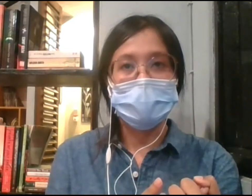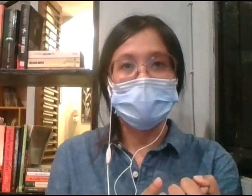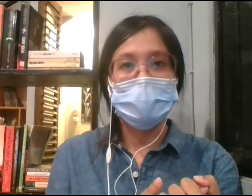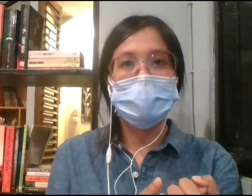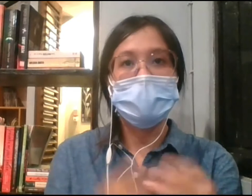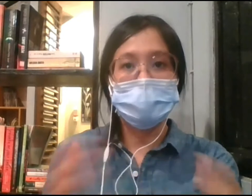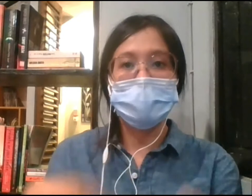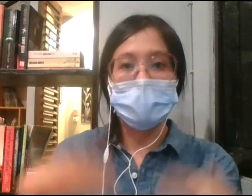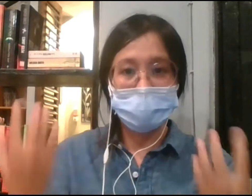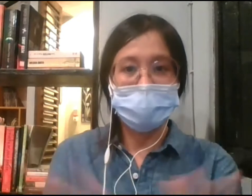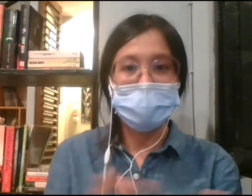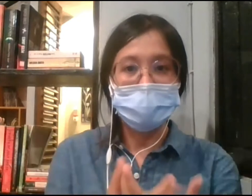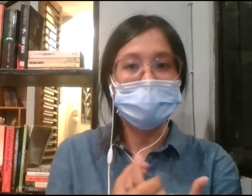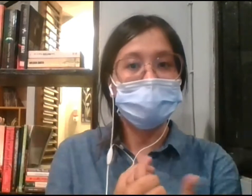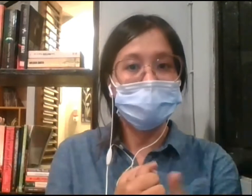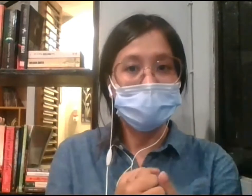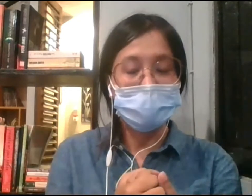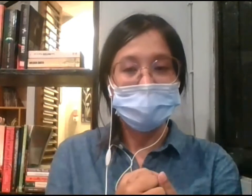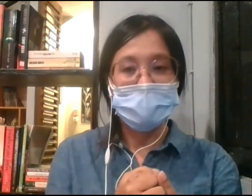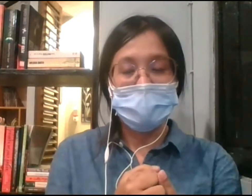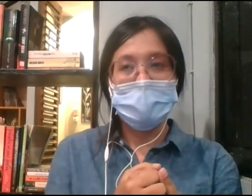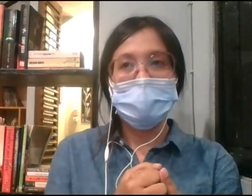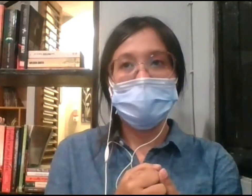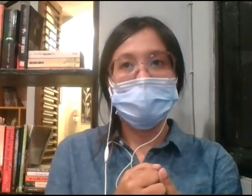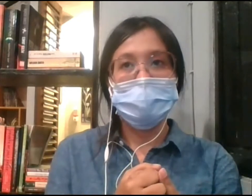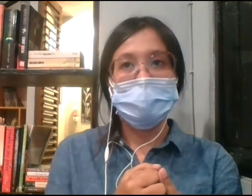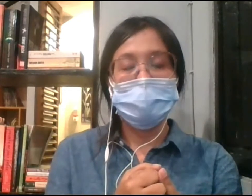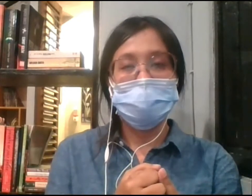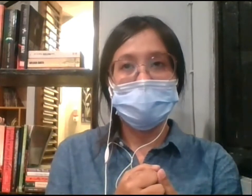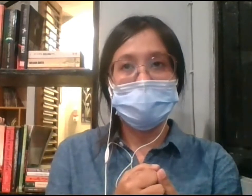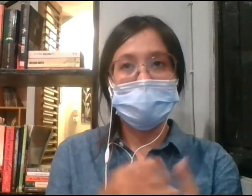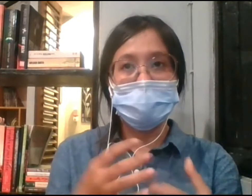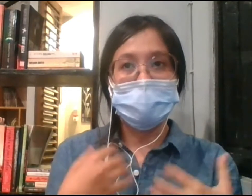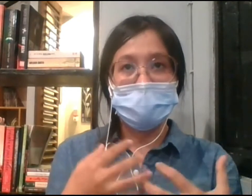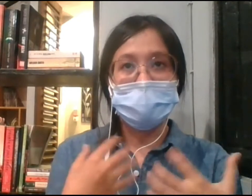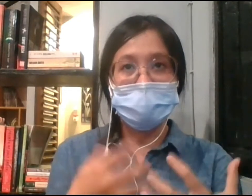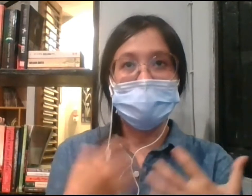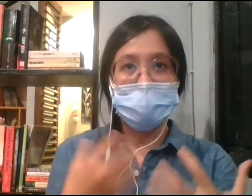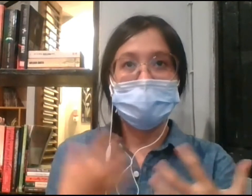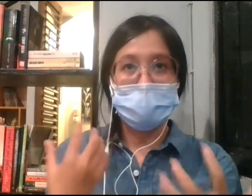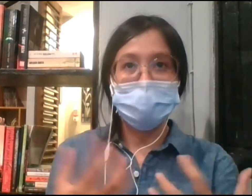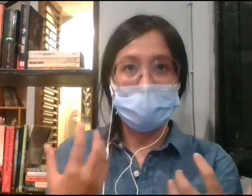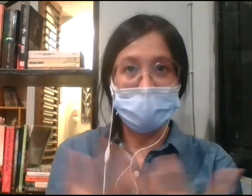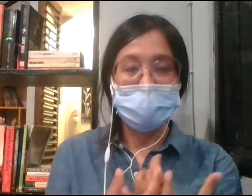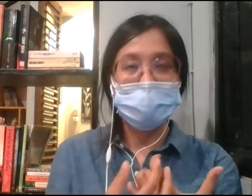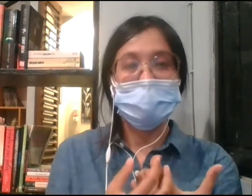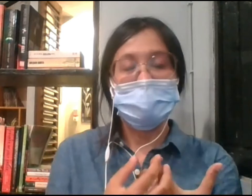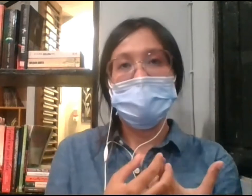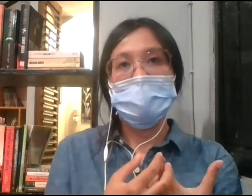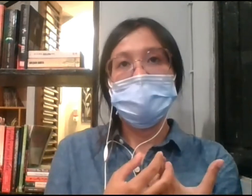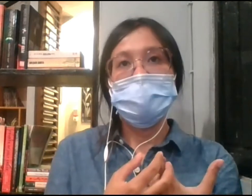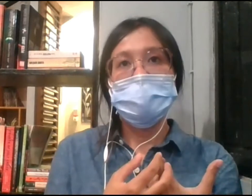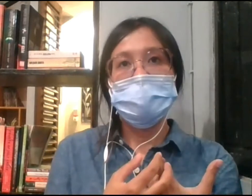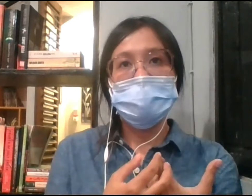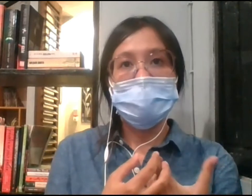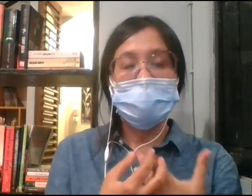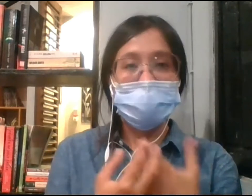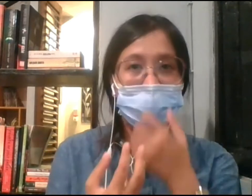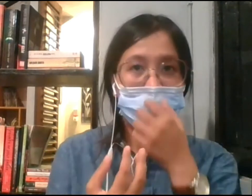ya. Jadi mendapat perhatian dari publik karena dia mengangkat sisi kemanusiaan,